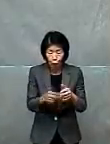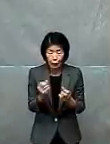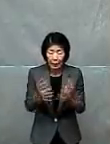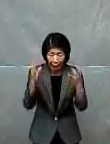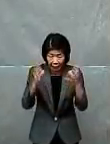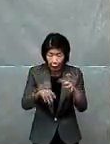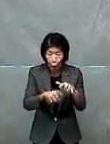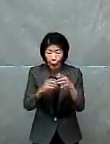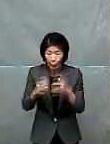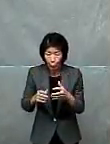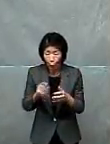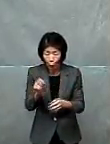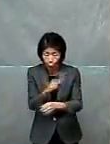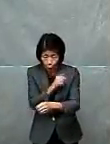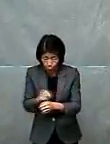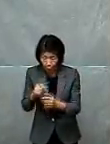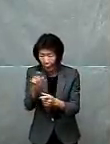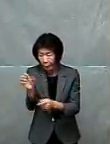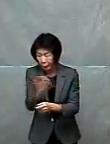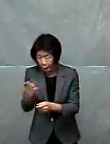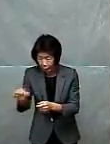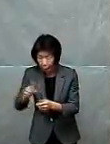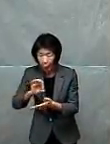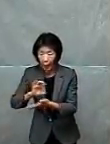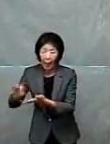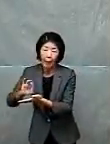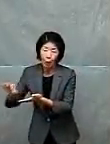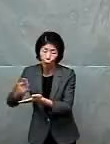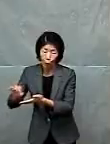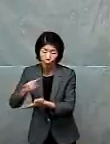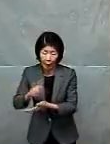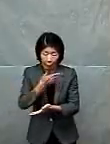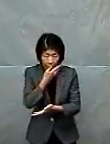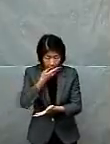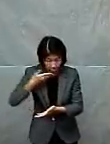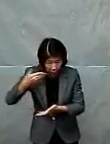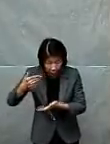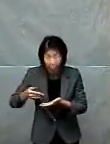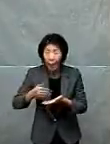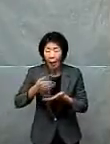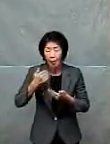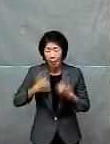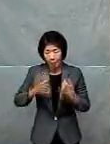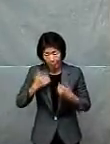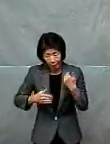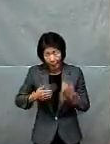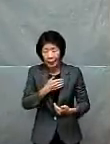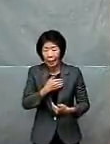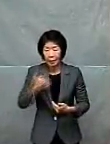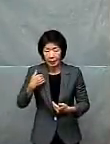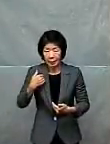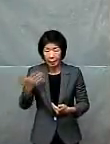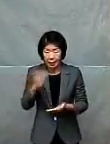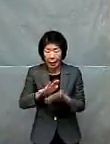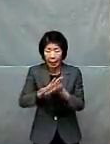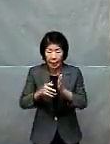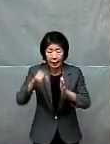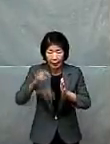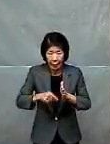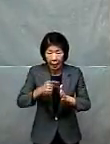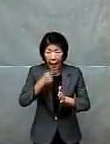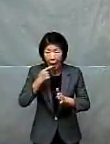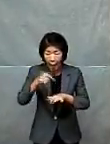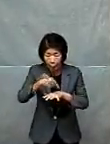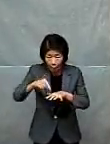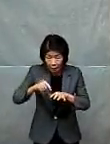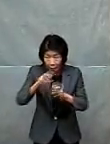特産品の直売など地元のおいしいものが味わえます。さらに県内は紅葉が見ごろ